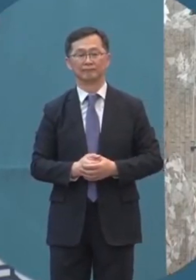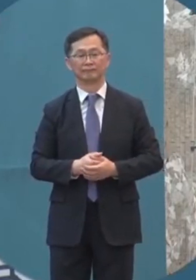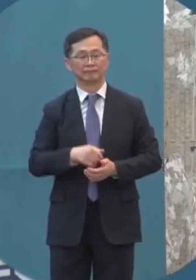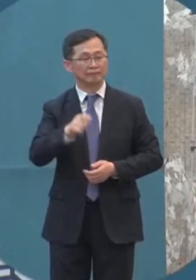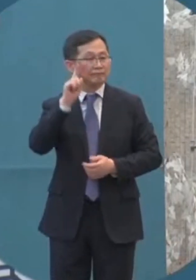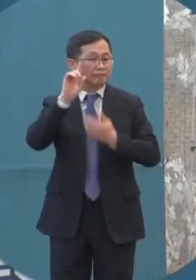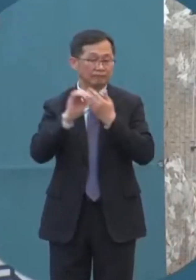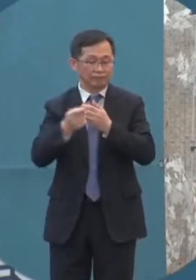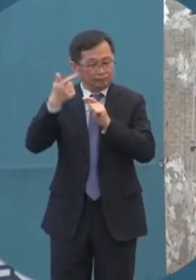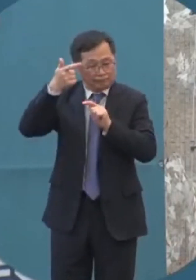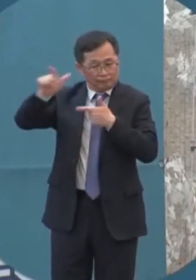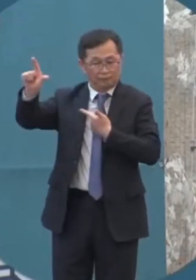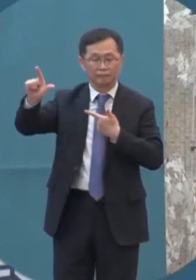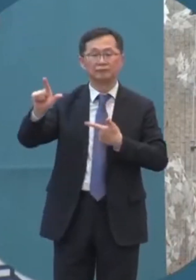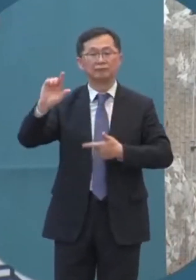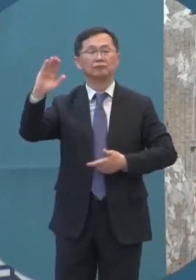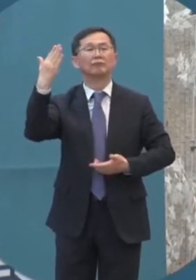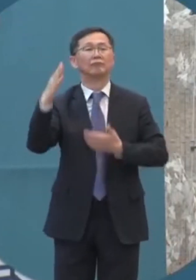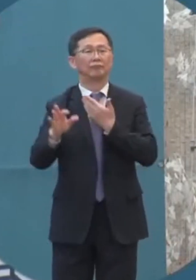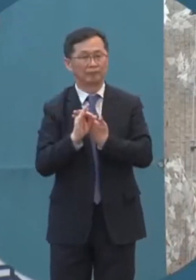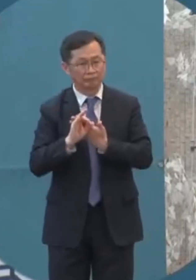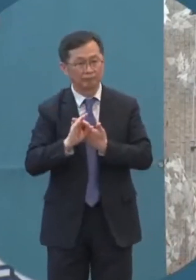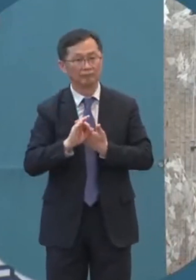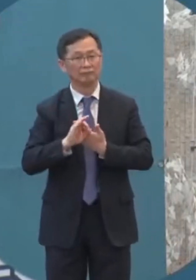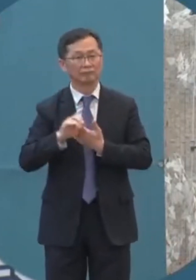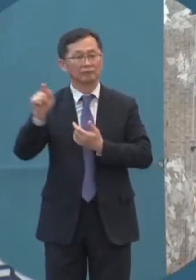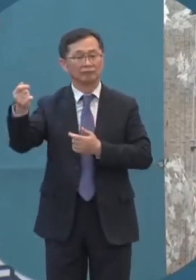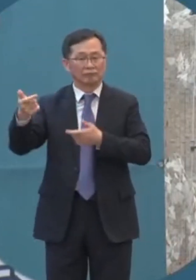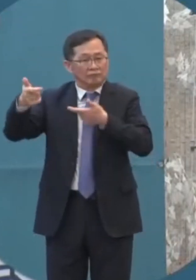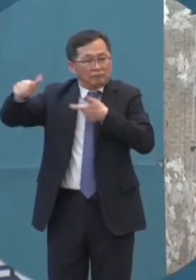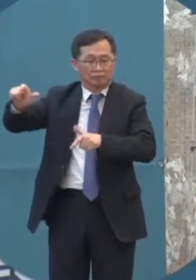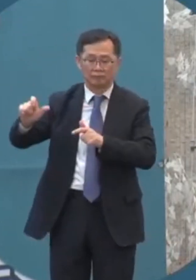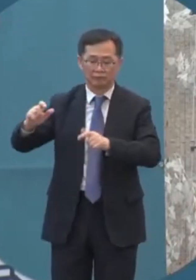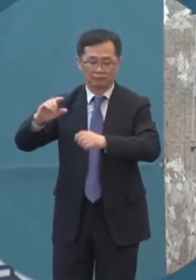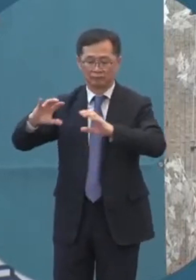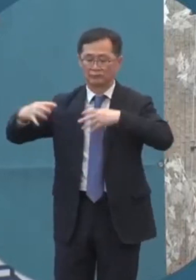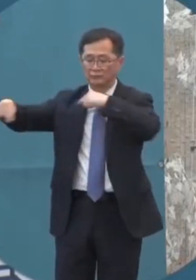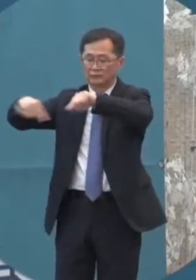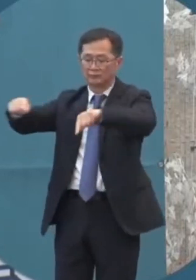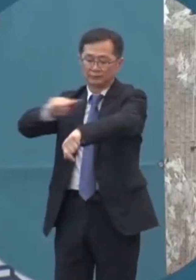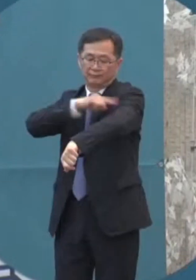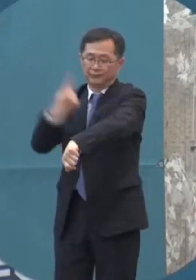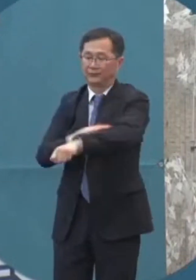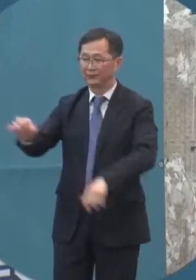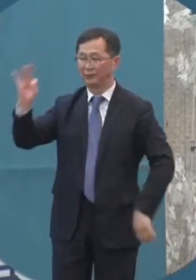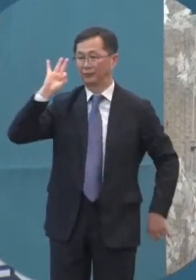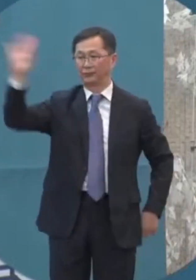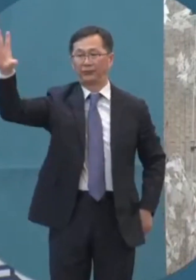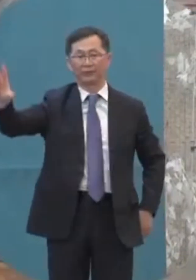그렇지 않고 딴 생각을 한다면 그런 사람들은 정치할 자격이 없는 사람들입니다.